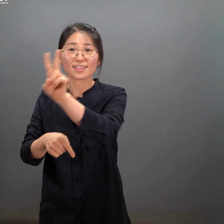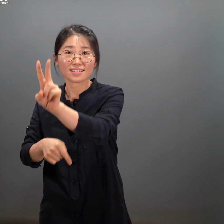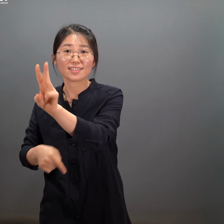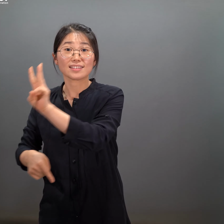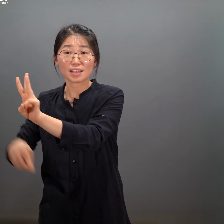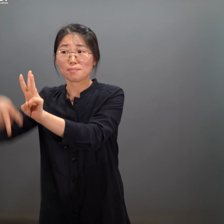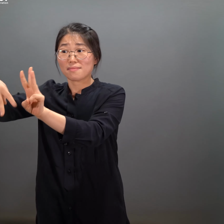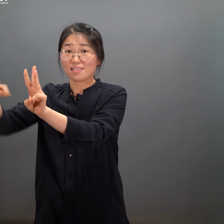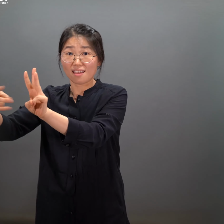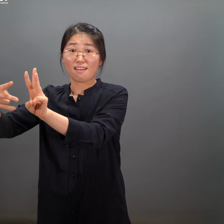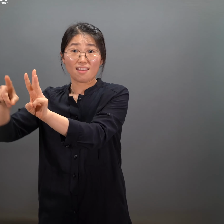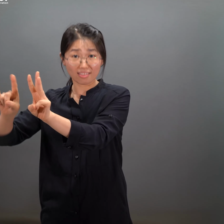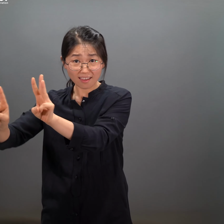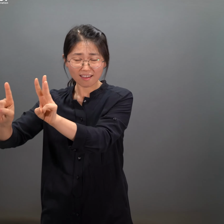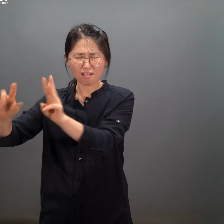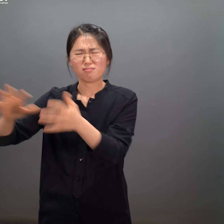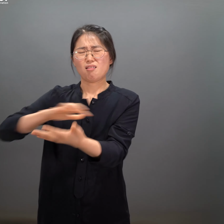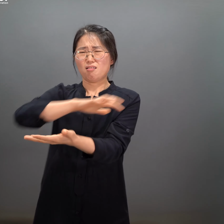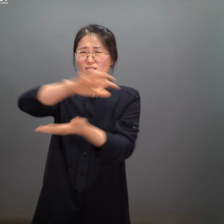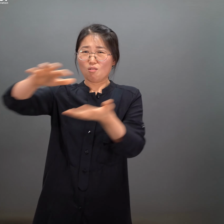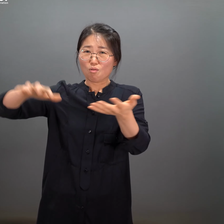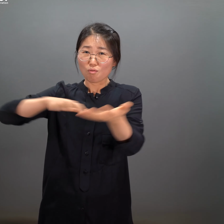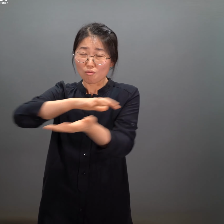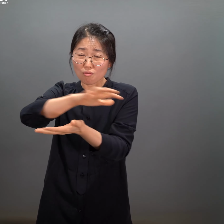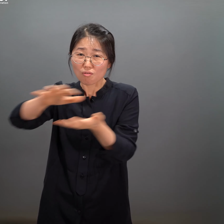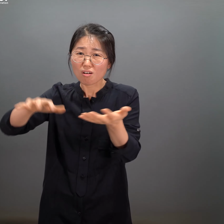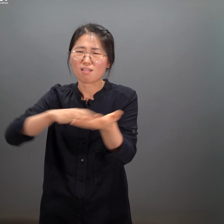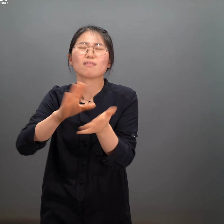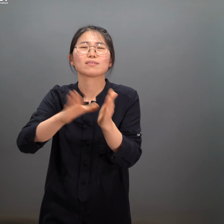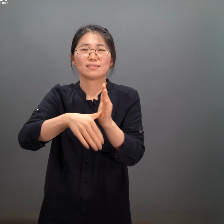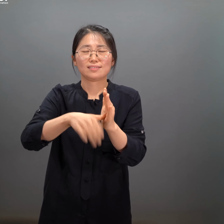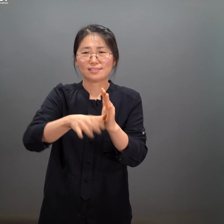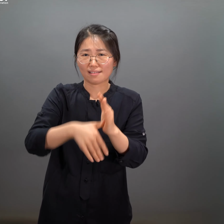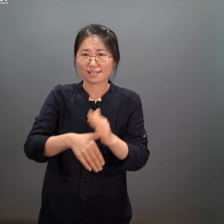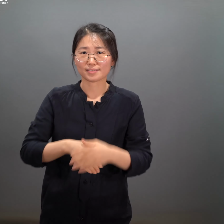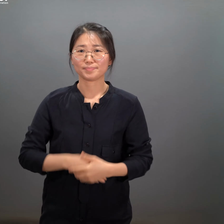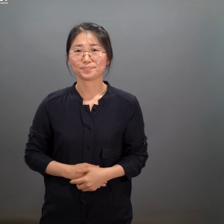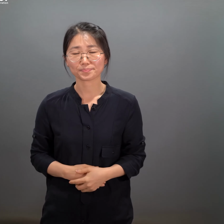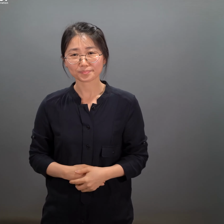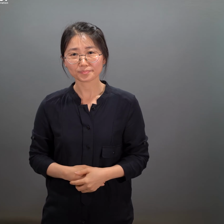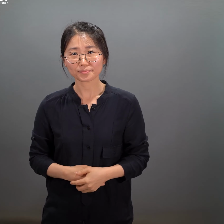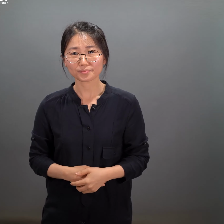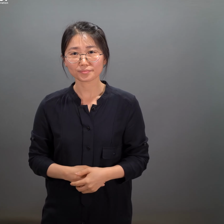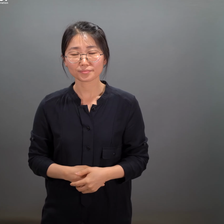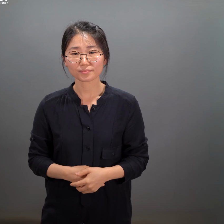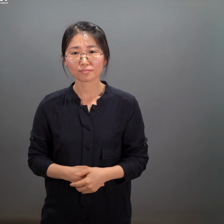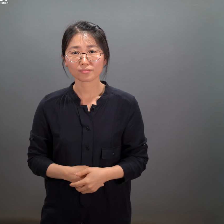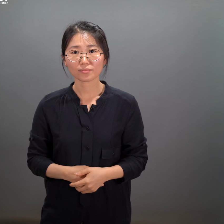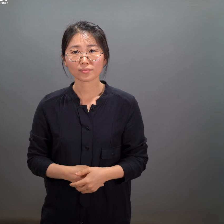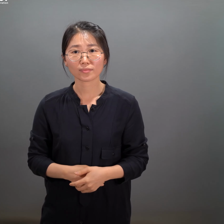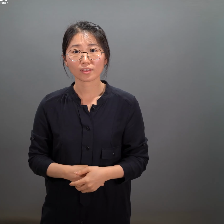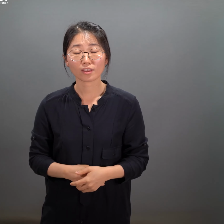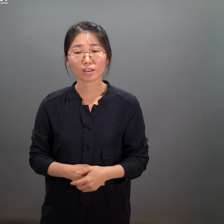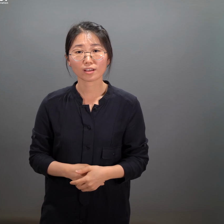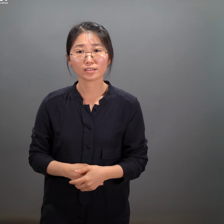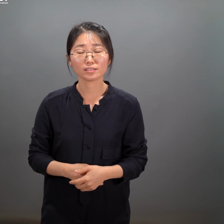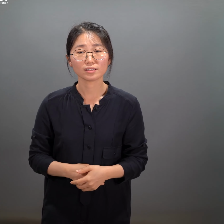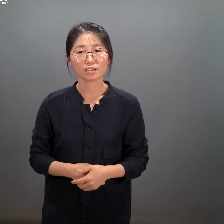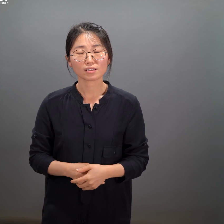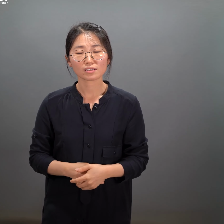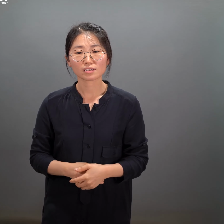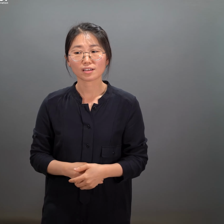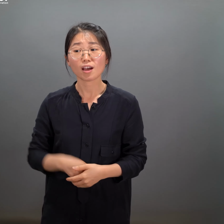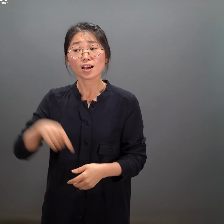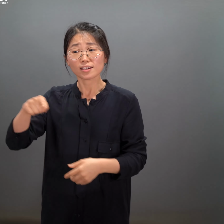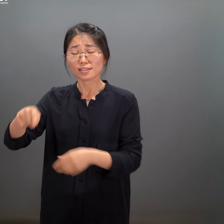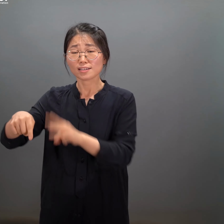그리고 출애굽 2세대, 출애굽 3세대가 함께 섞여 살던 시대였습니다. 출애굽 3세대는요, 모세를 단